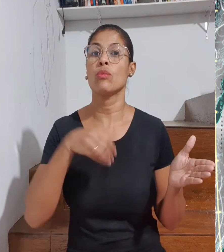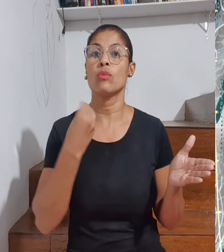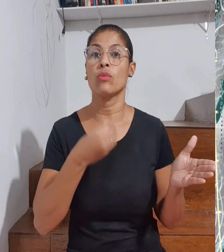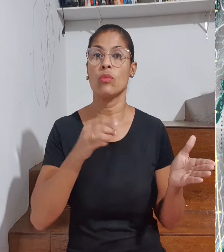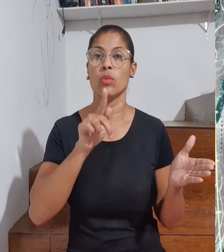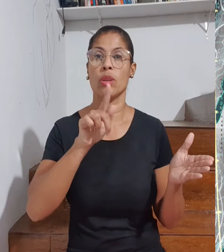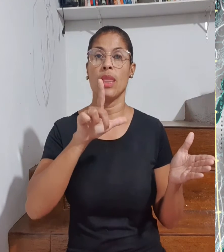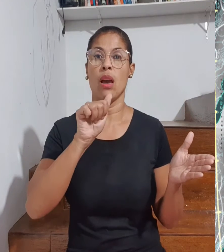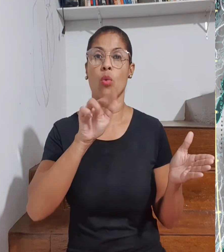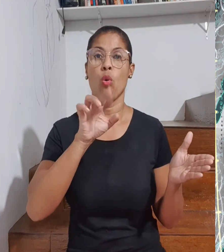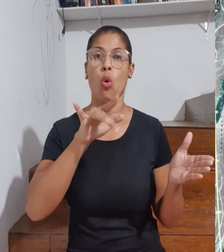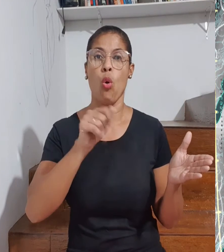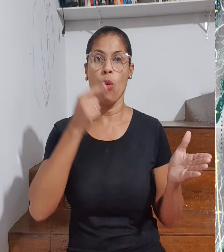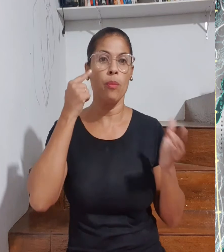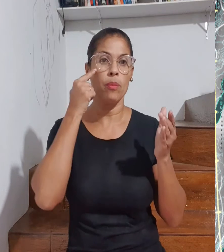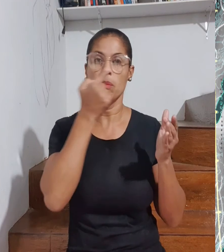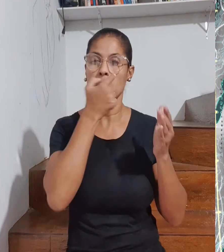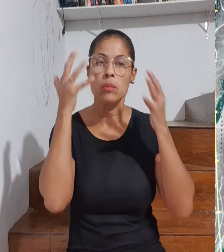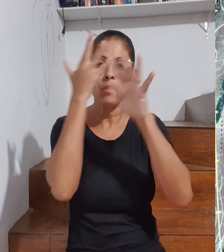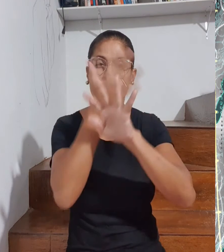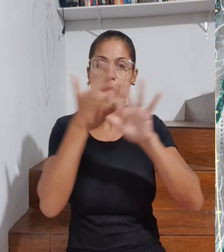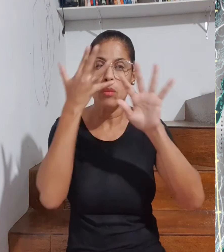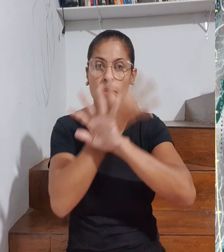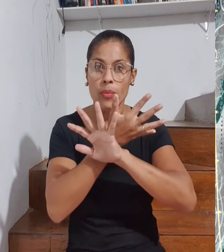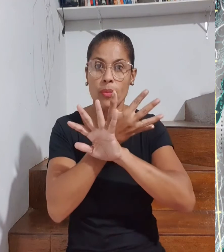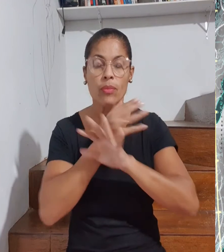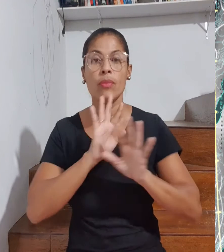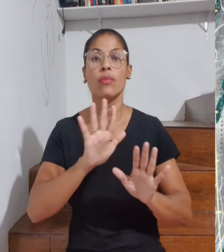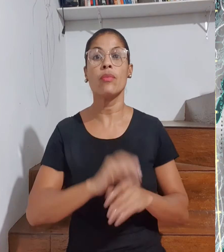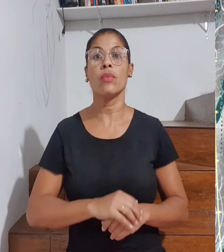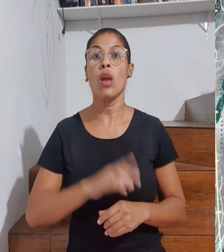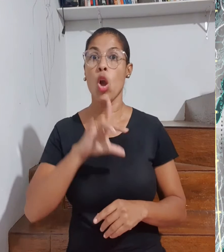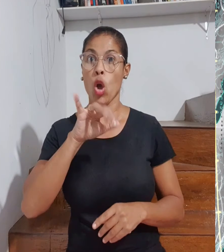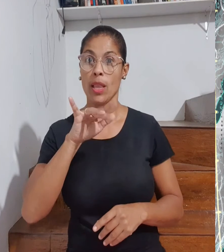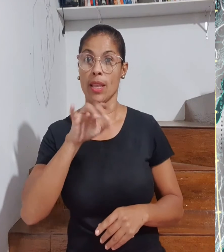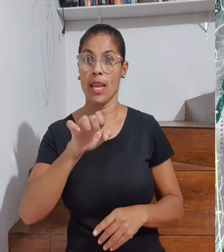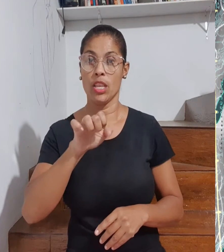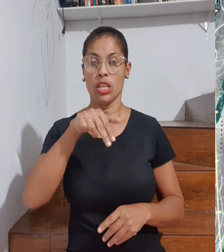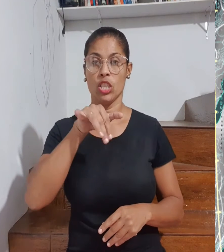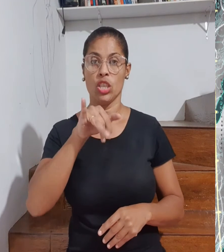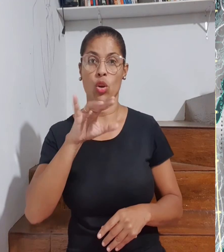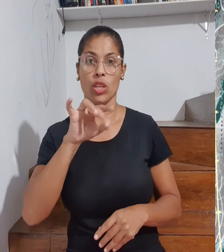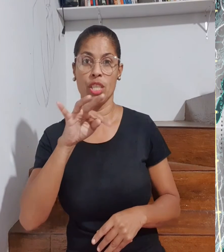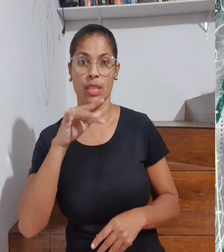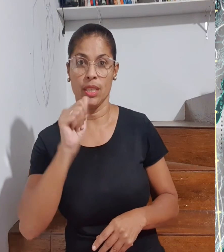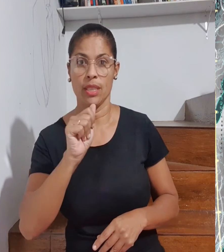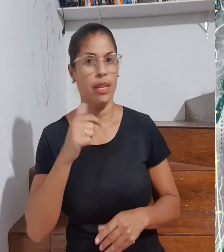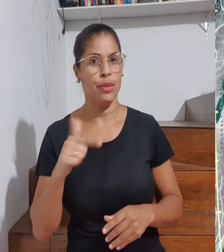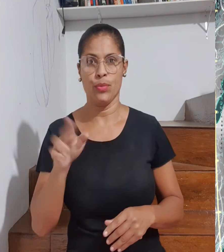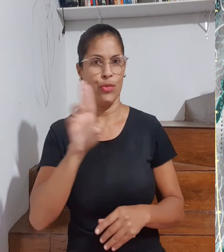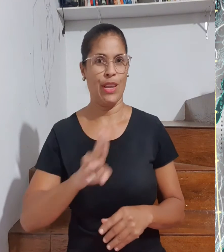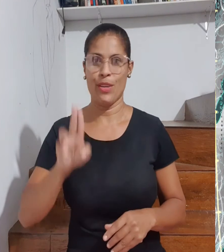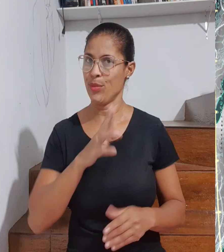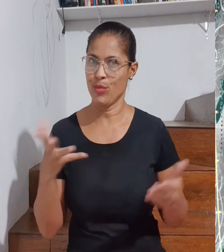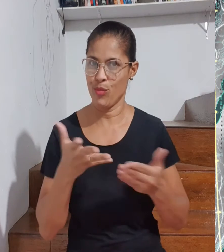no tratamento do glaucoma. Mas as drogas colinérgicas diretas nicotínicas não têm